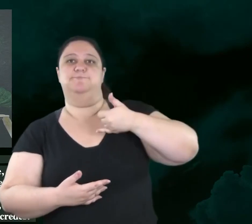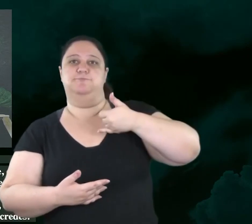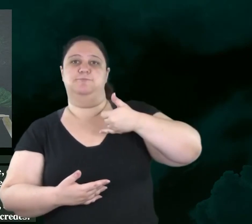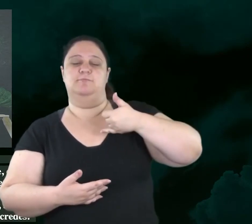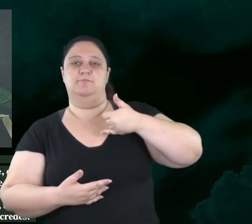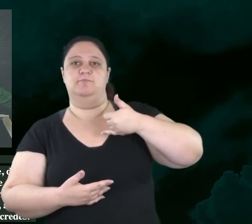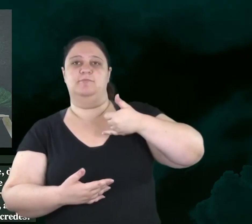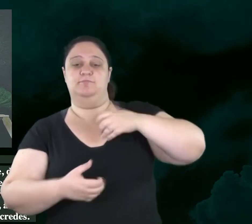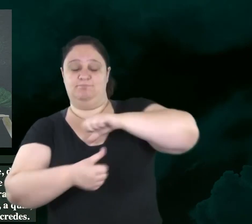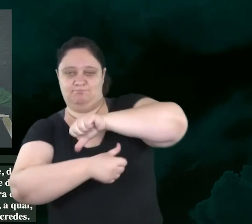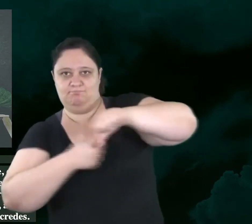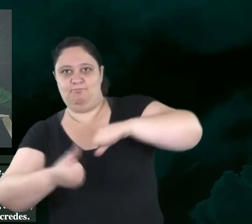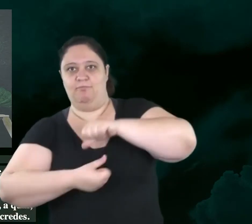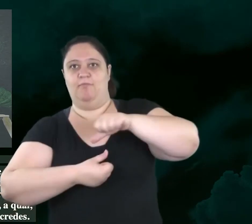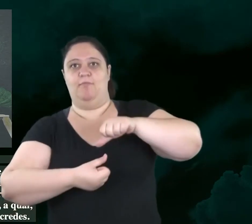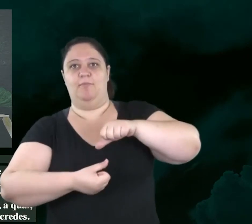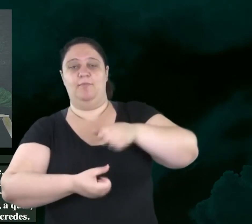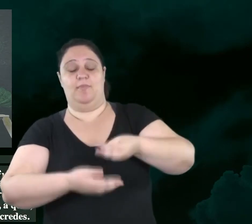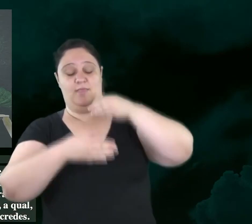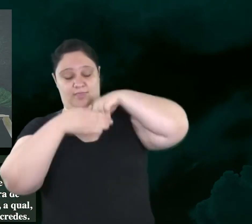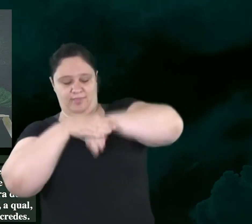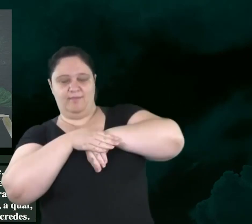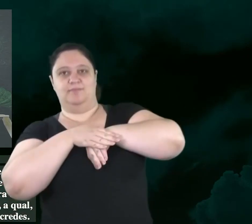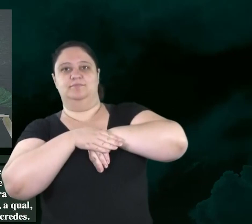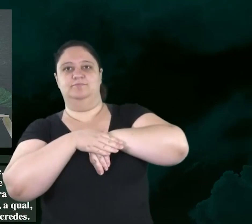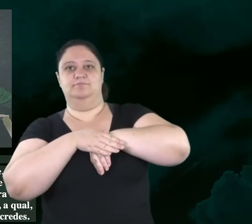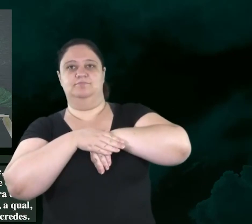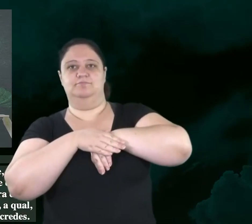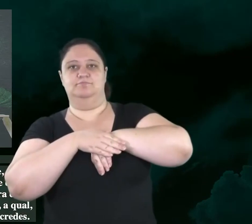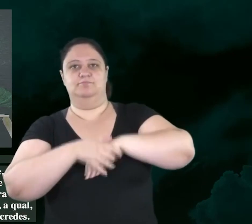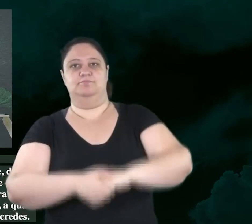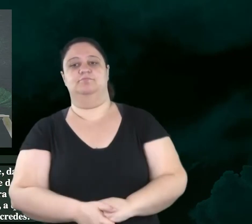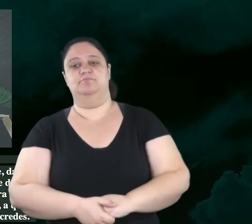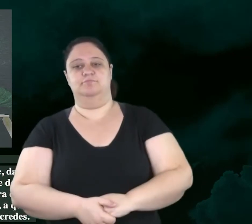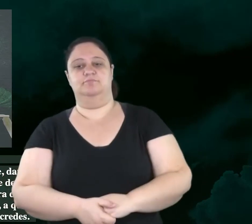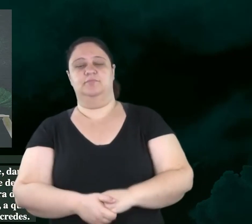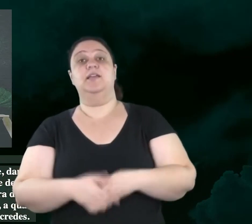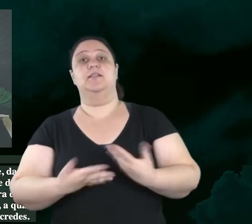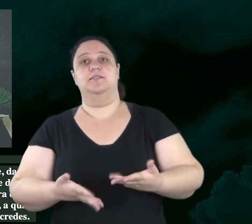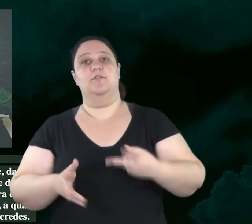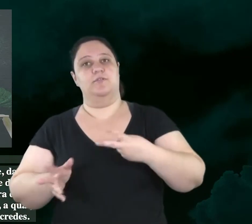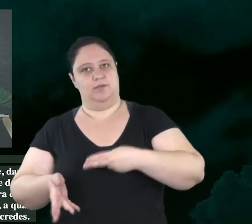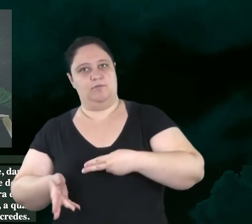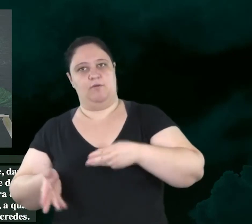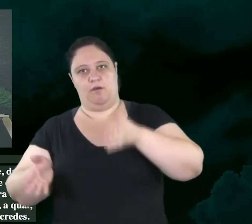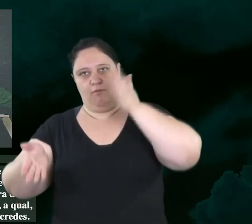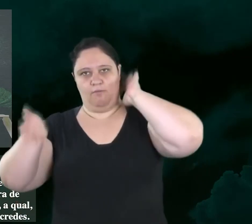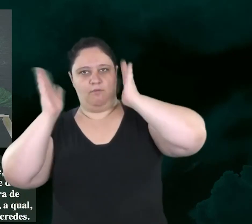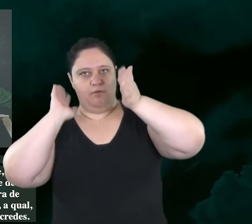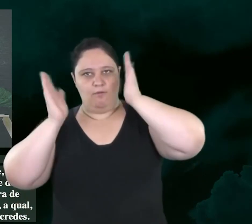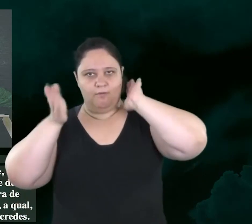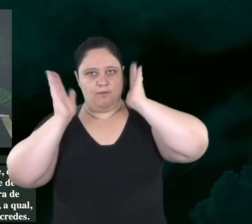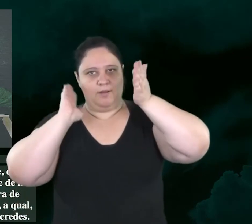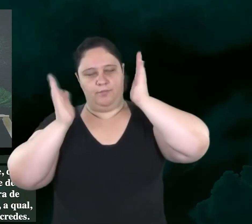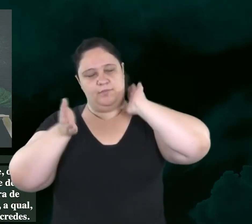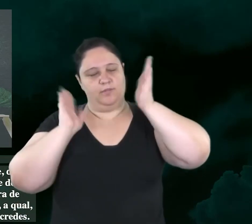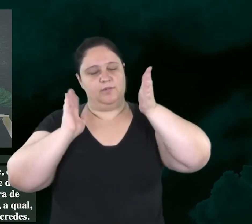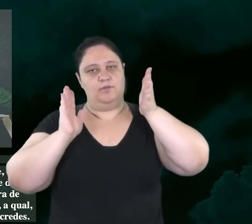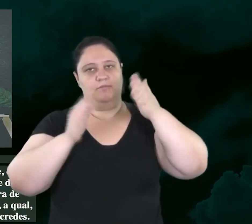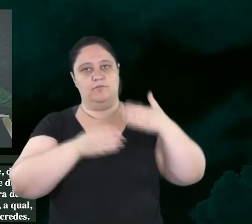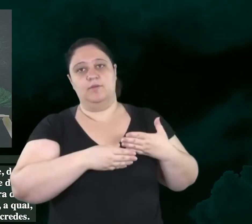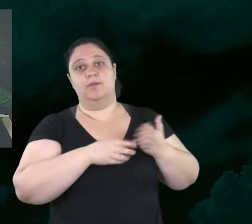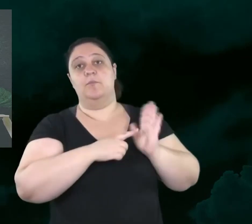se torna seu. Se torna seu. E o que esse caminhãozinho da fé, da palavra, traz para